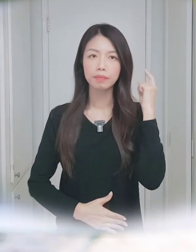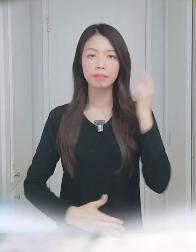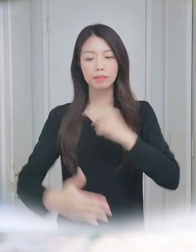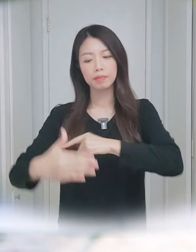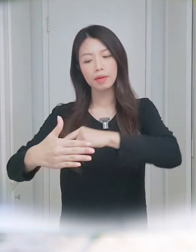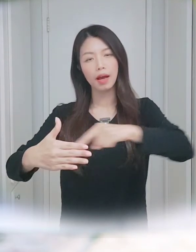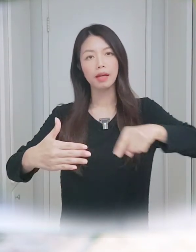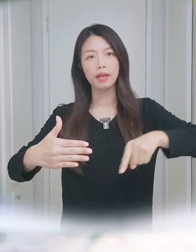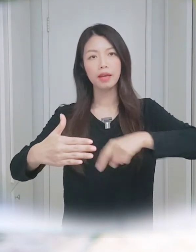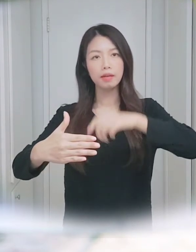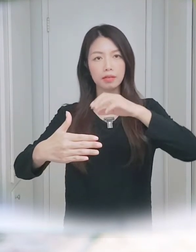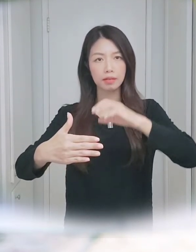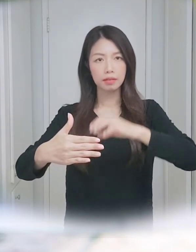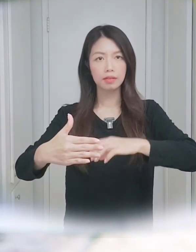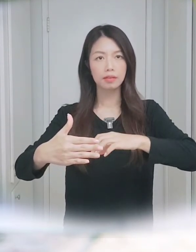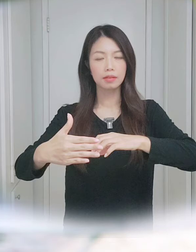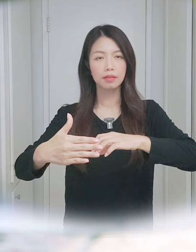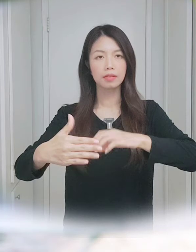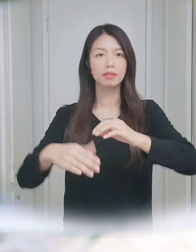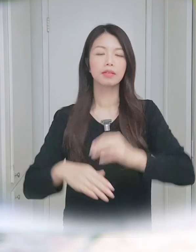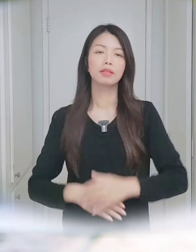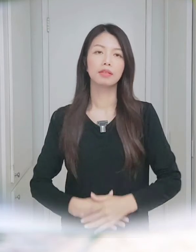복음 안에